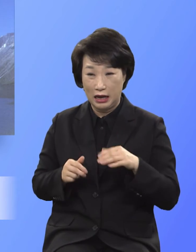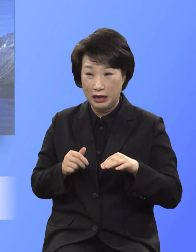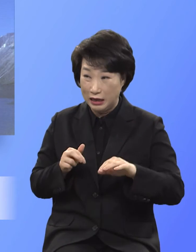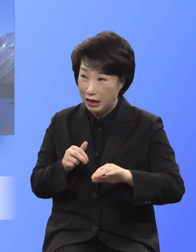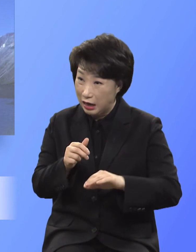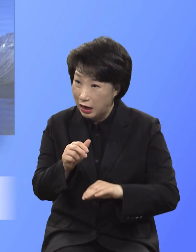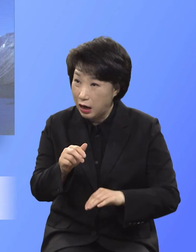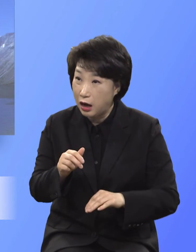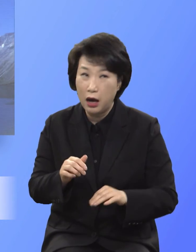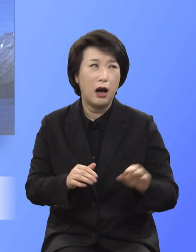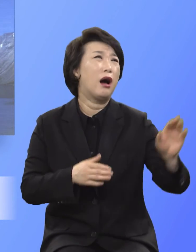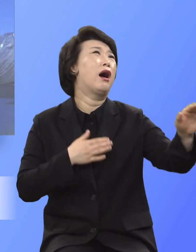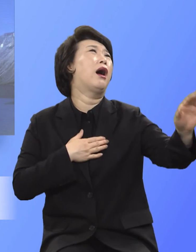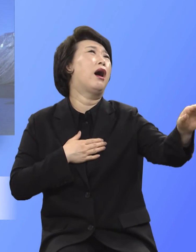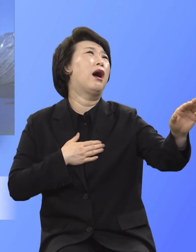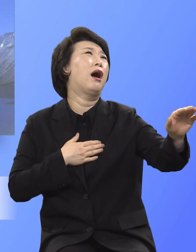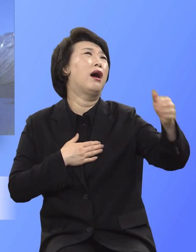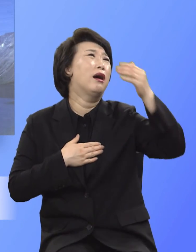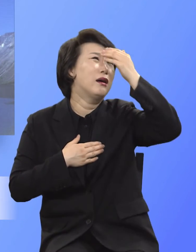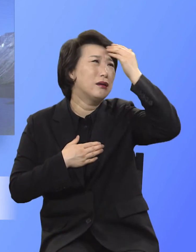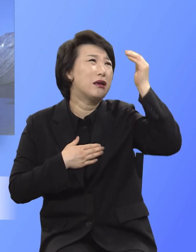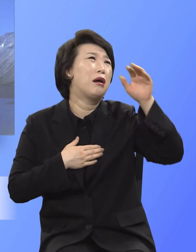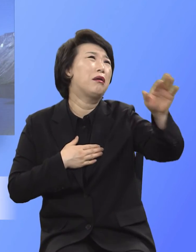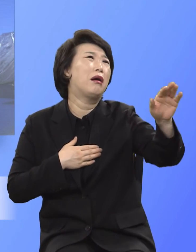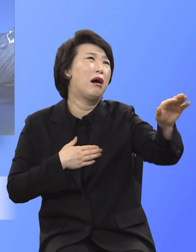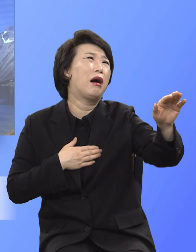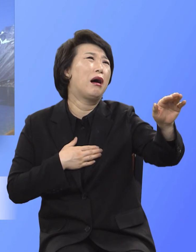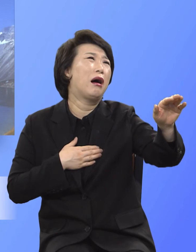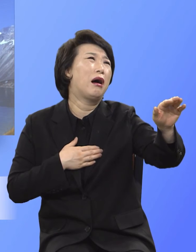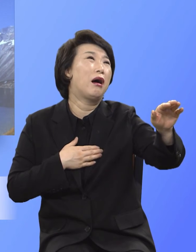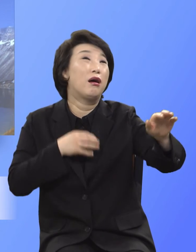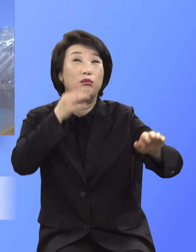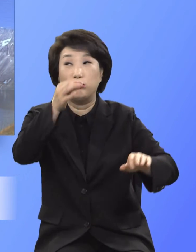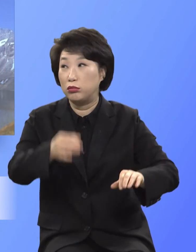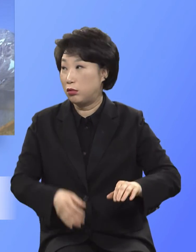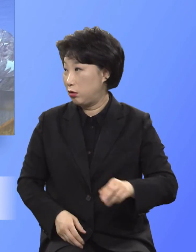하니까 젊은이 하고 부르는데,